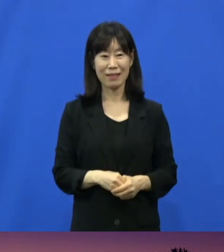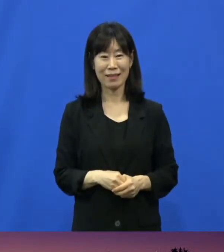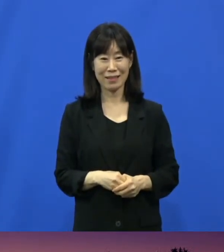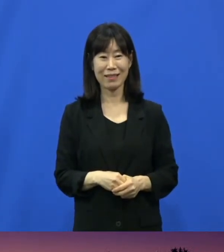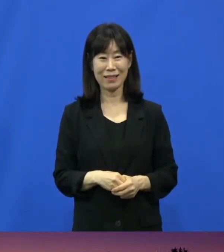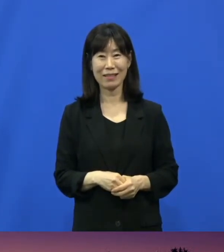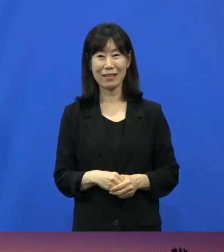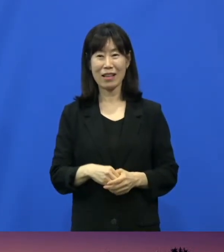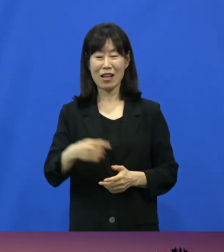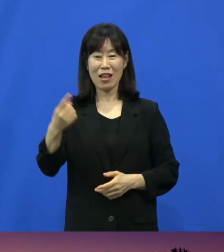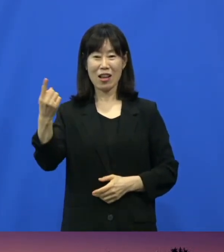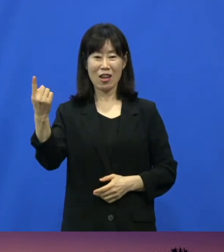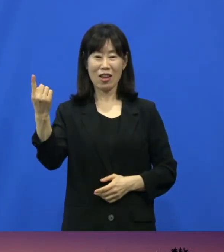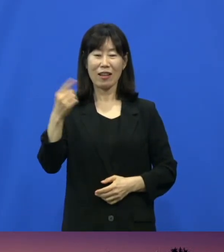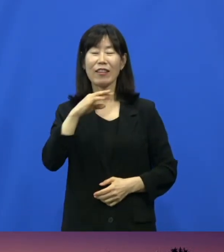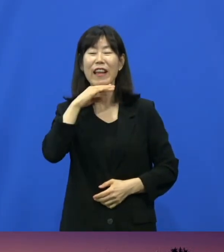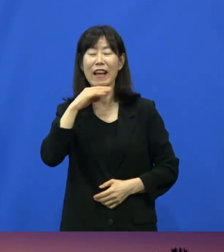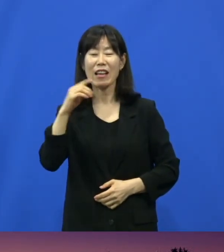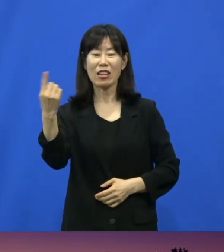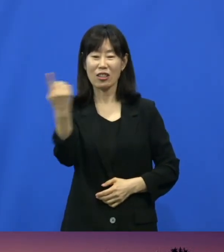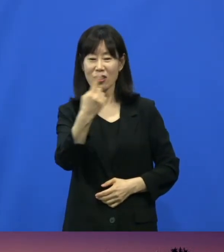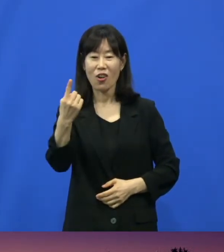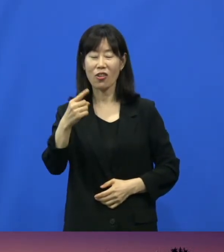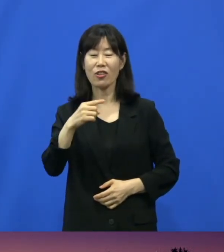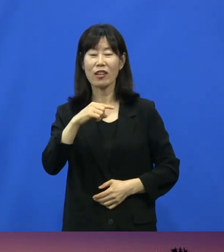1000살, 10,000살도 넘어요.